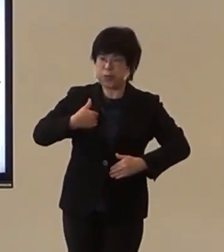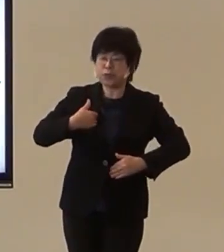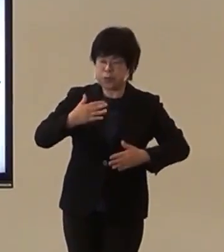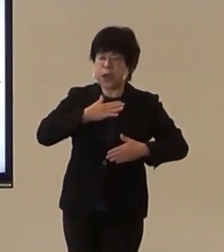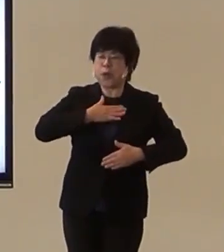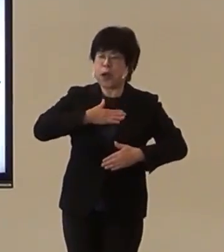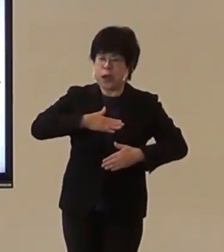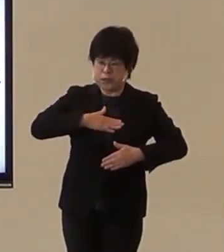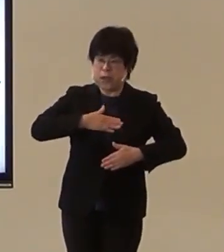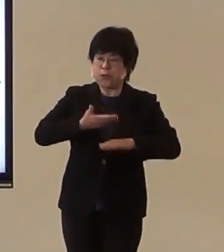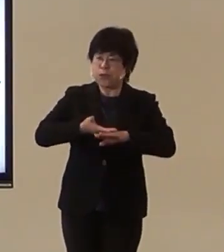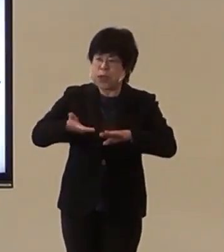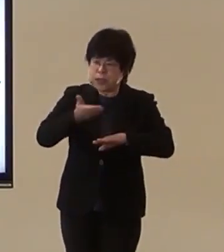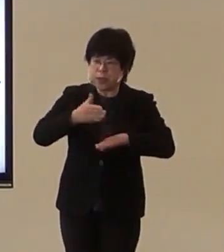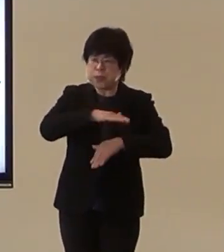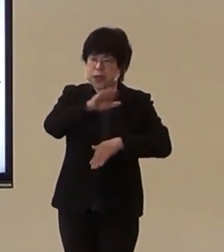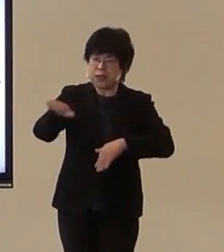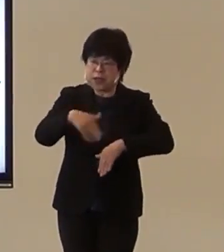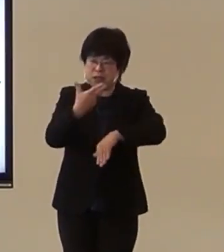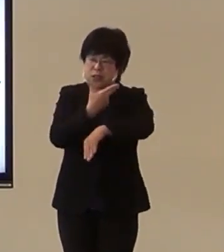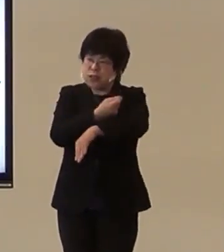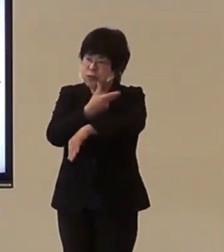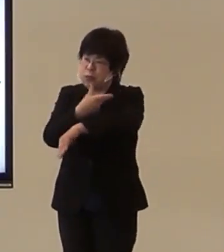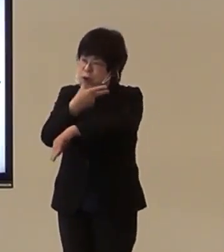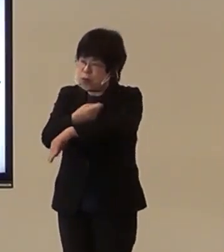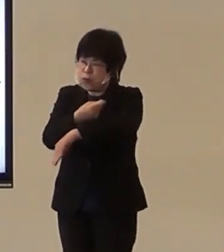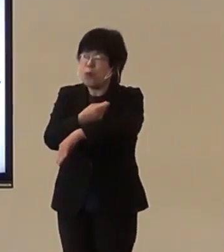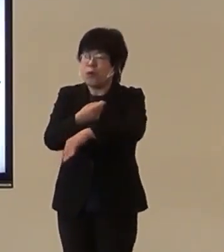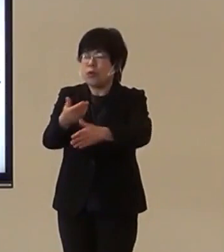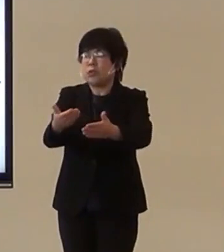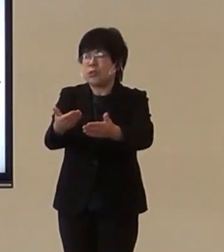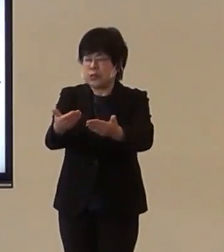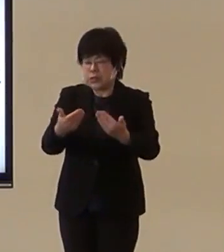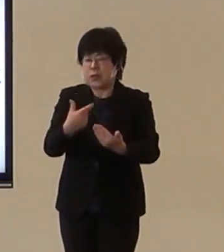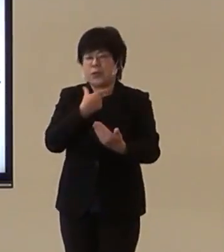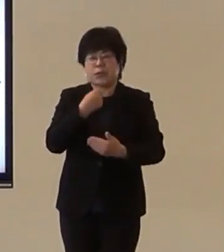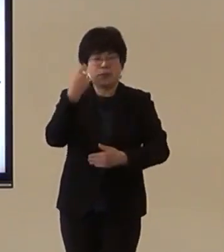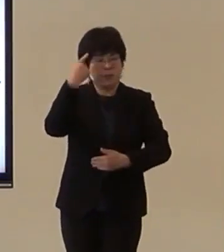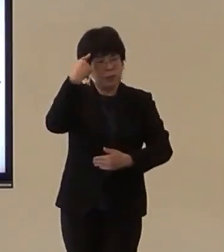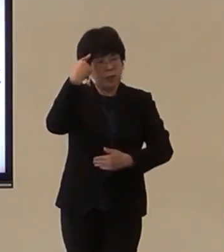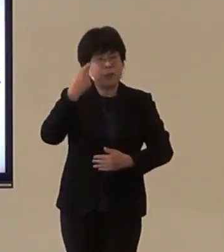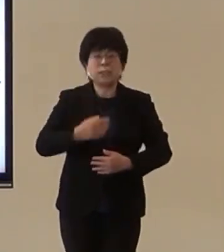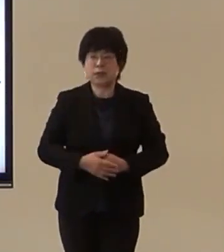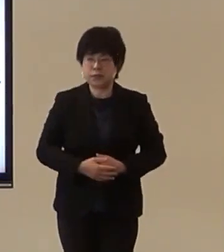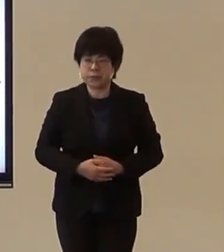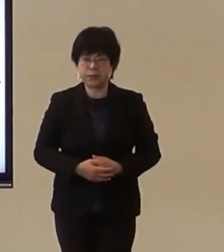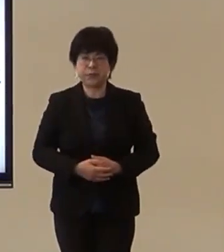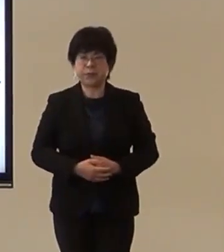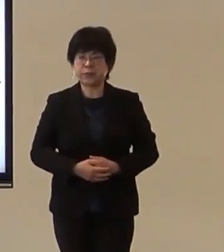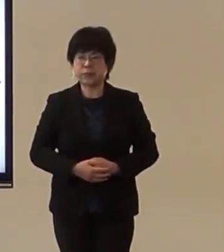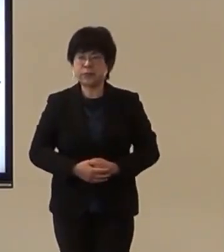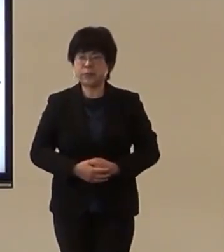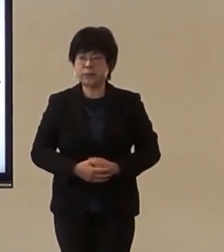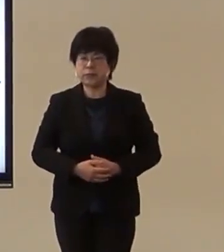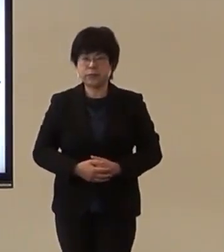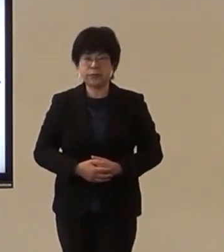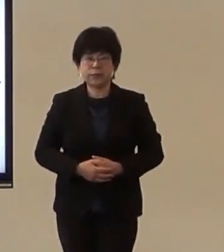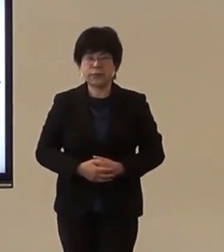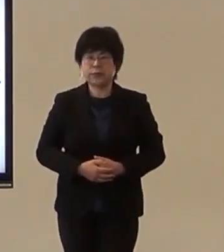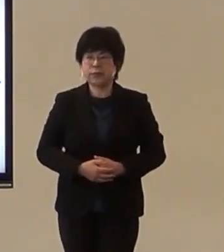目論んでおりますので、そういったことを進めてまいりたいと思っております。 ありがとうござい